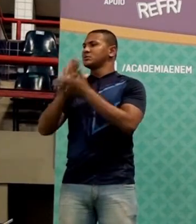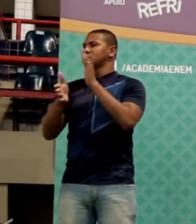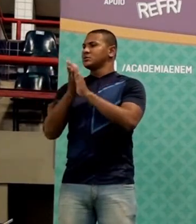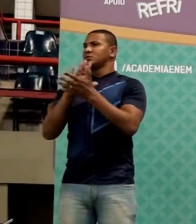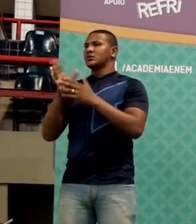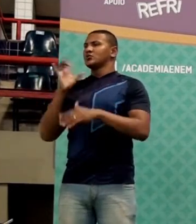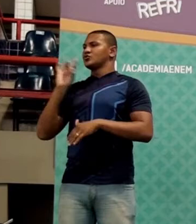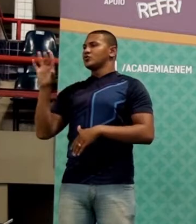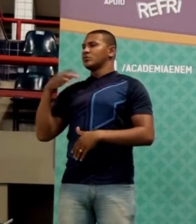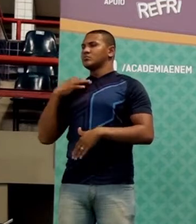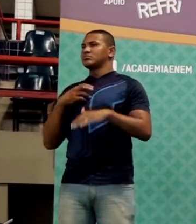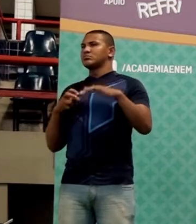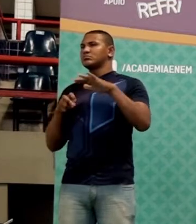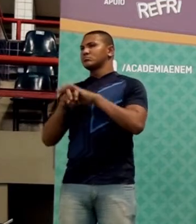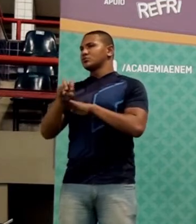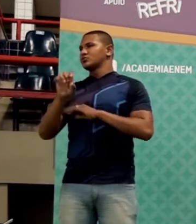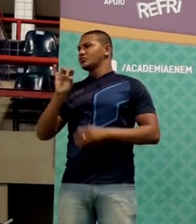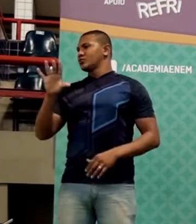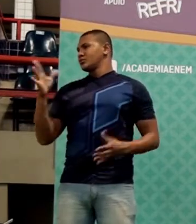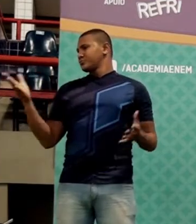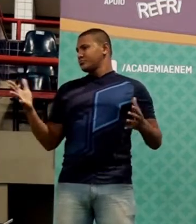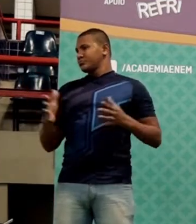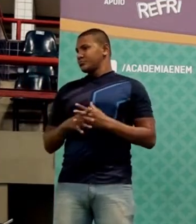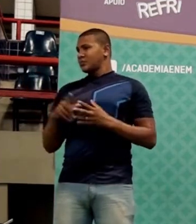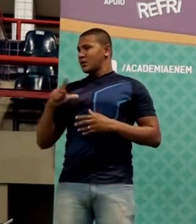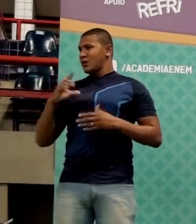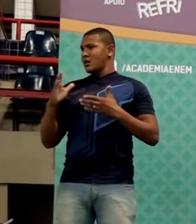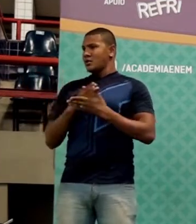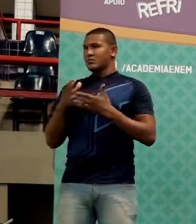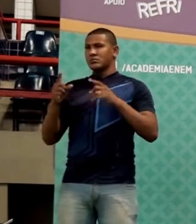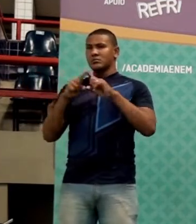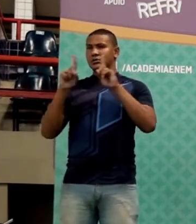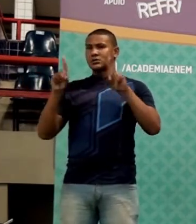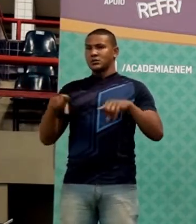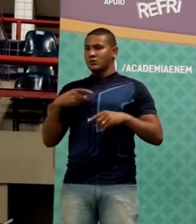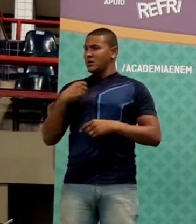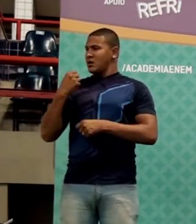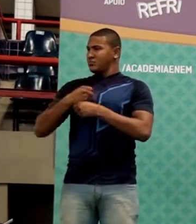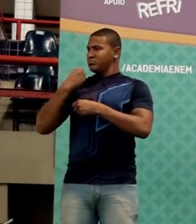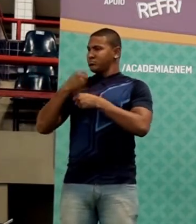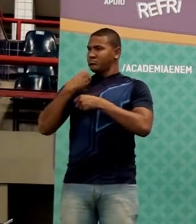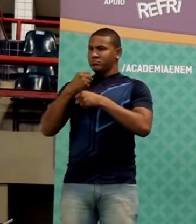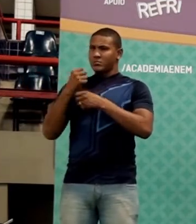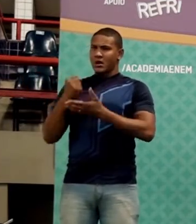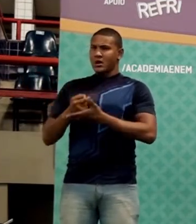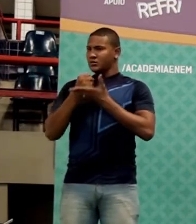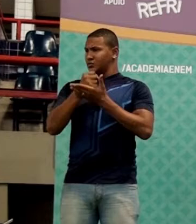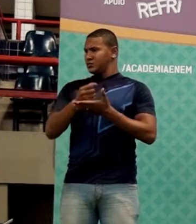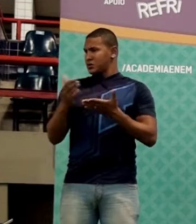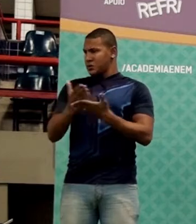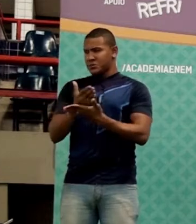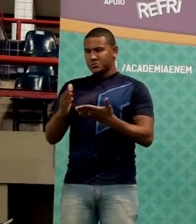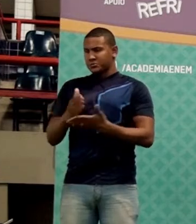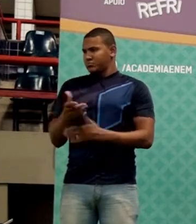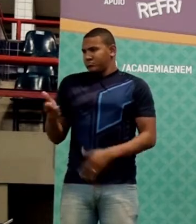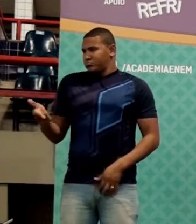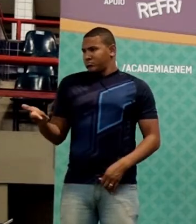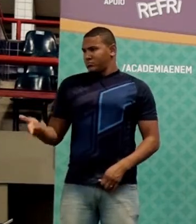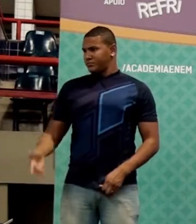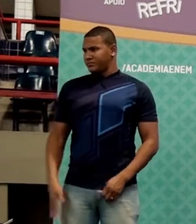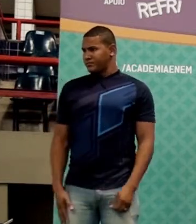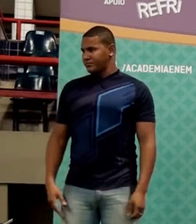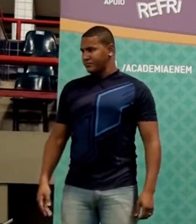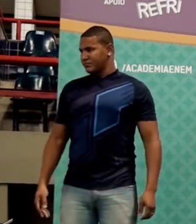Às vezes você não tem nem o trabalho de construir. Tem alguns projetos que você ainda ajuda a construir a sua própria casa, outros nem isso.